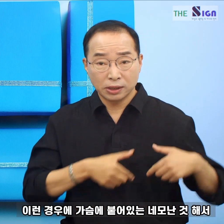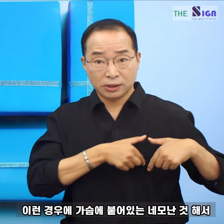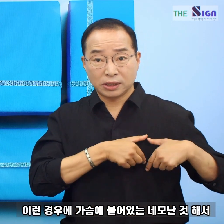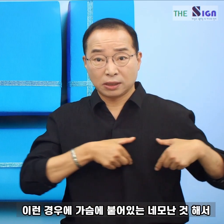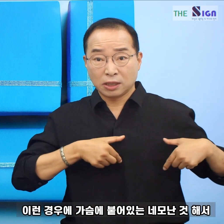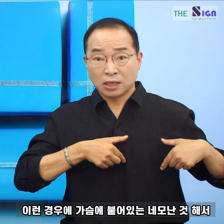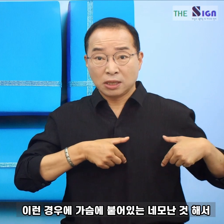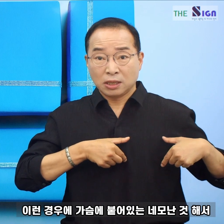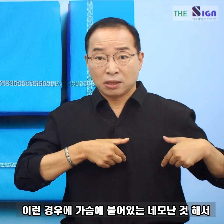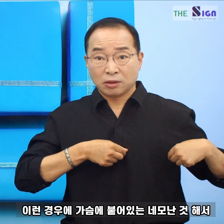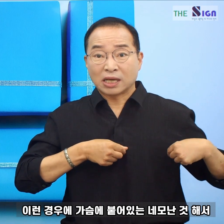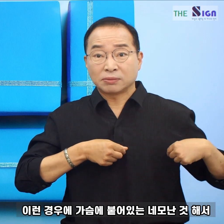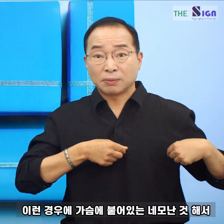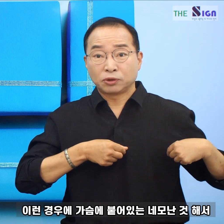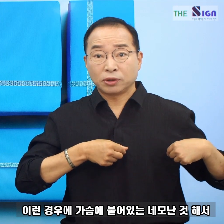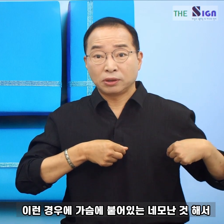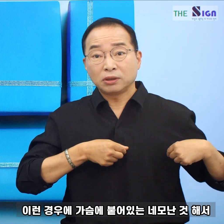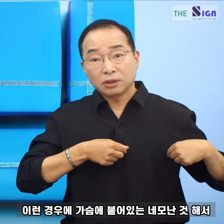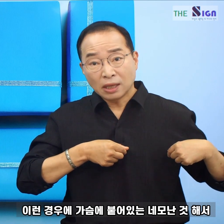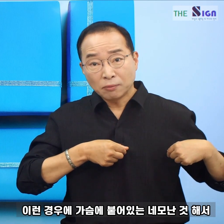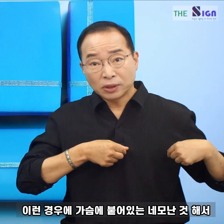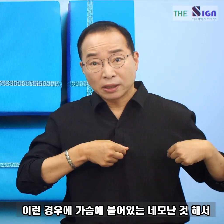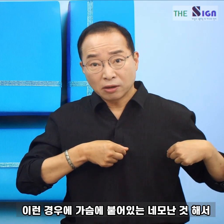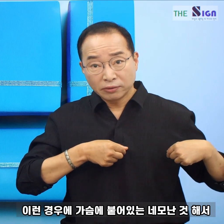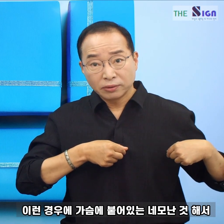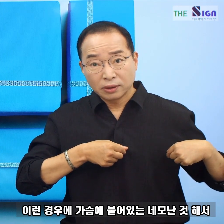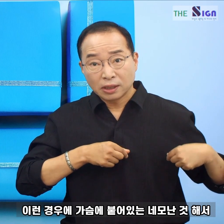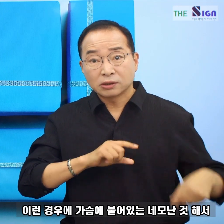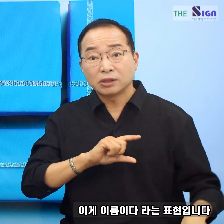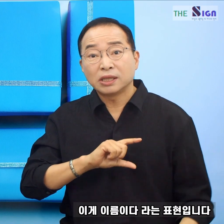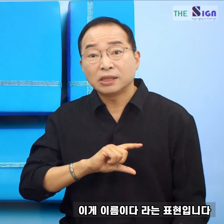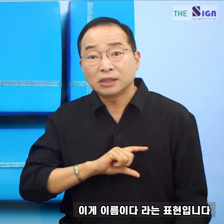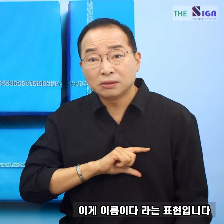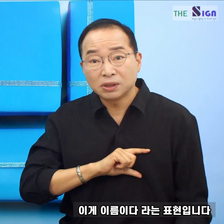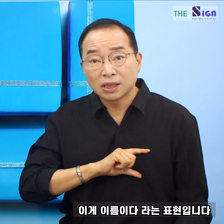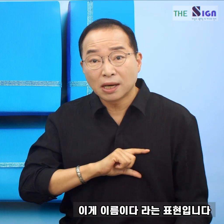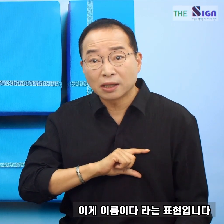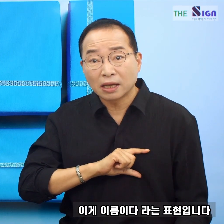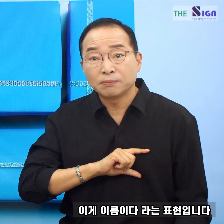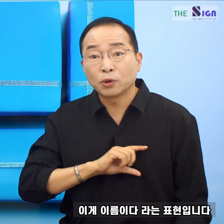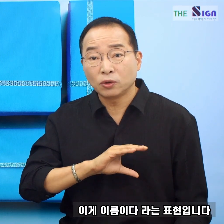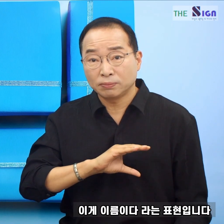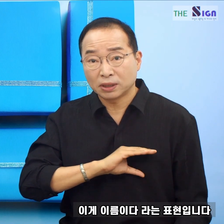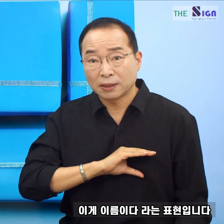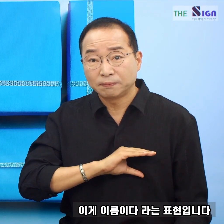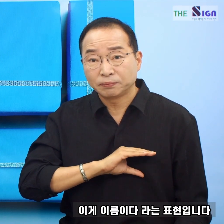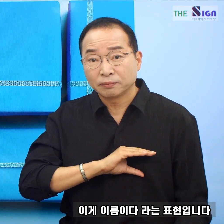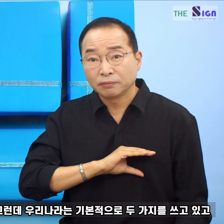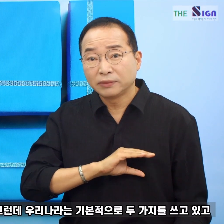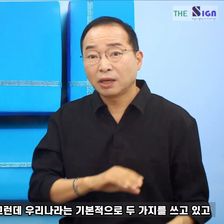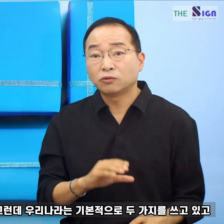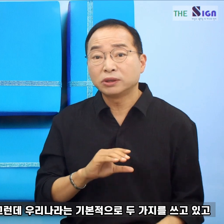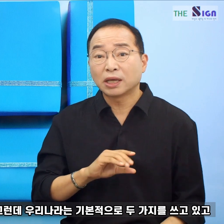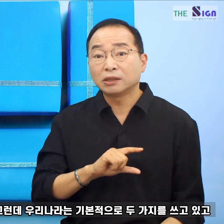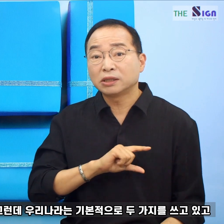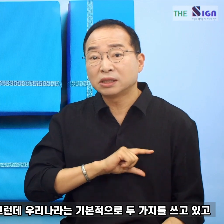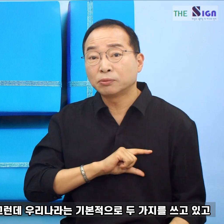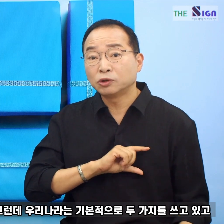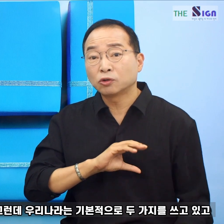이제 가슴에 붙어 있는 네모난 것 해서 이게 이름이다라는 표현입니다. 근데 우리나라는 이제 기본적으로 두